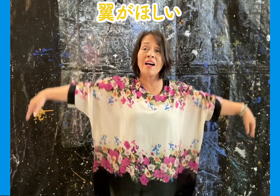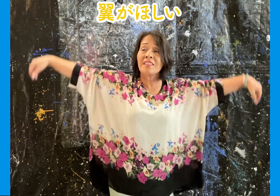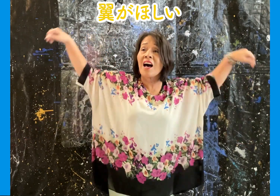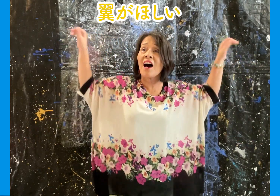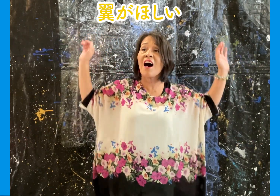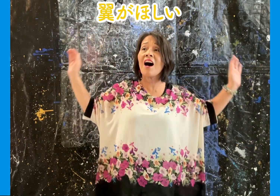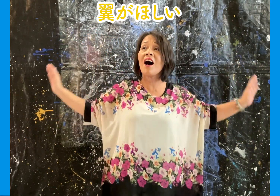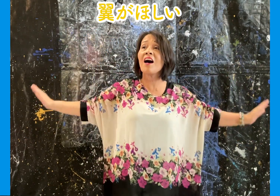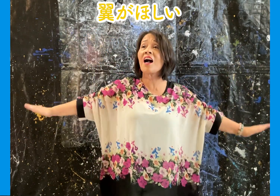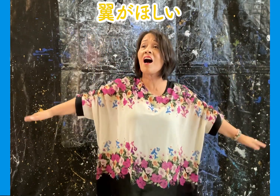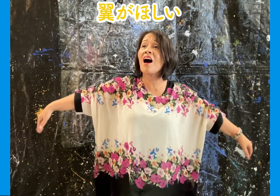翼が